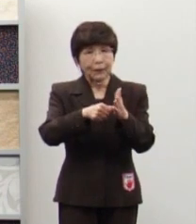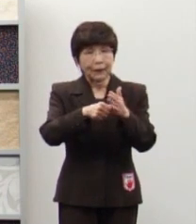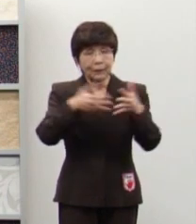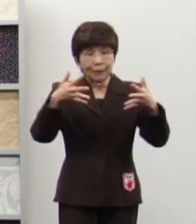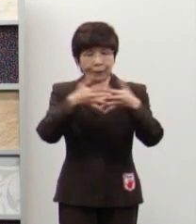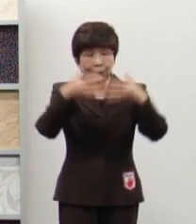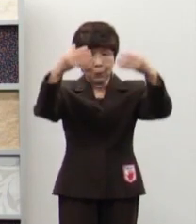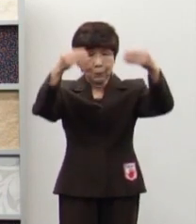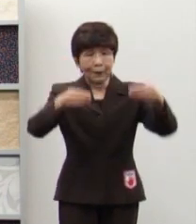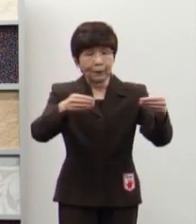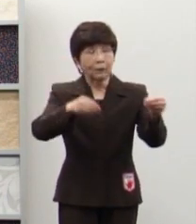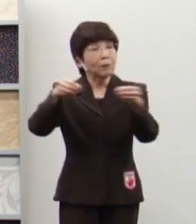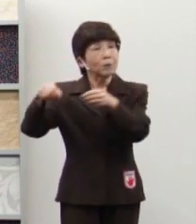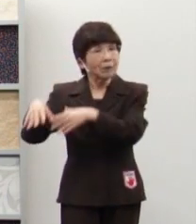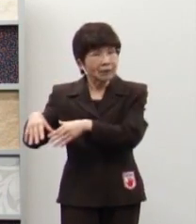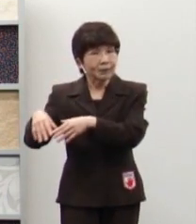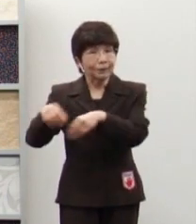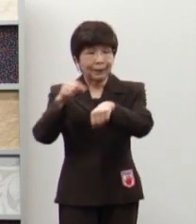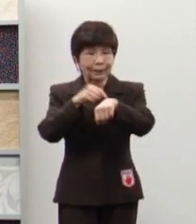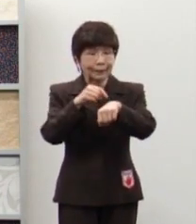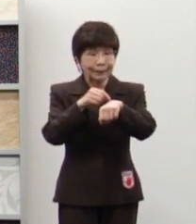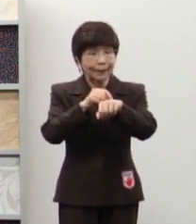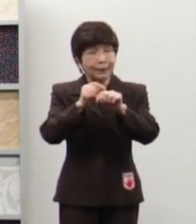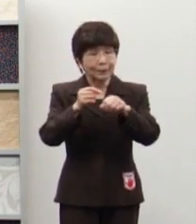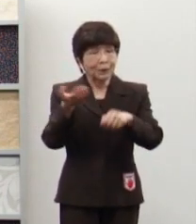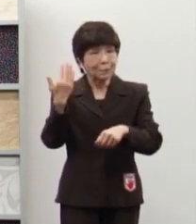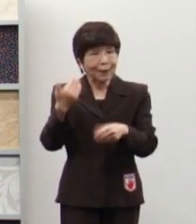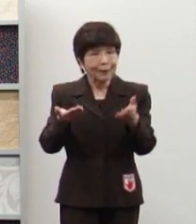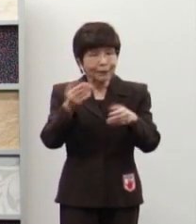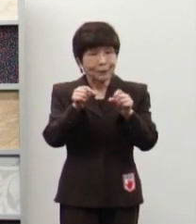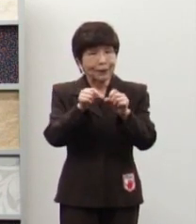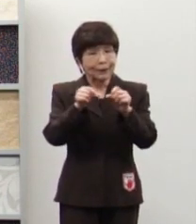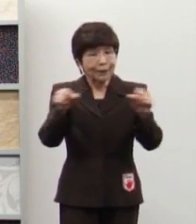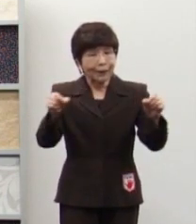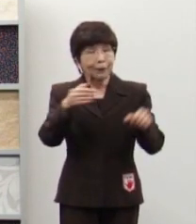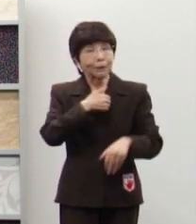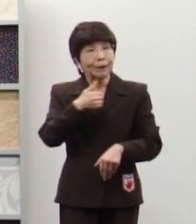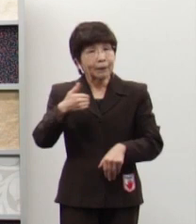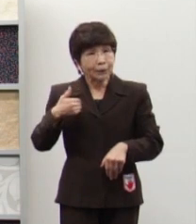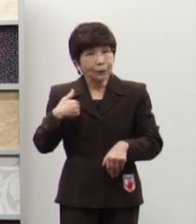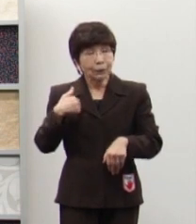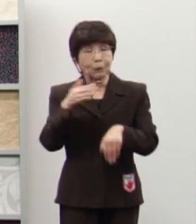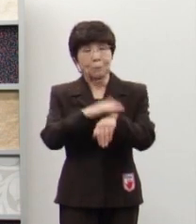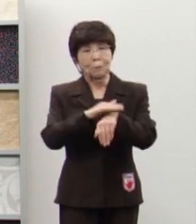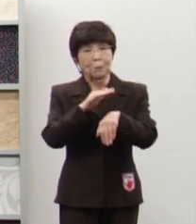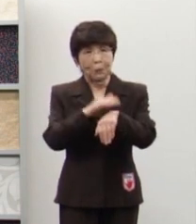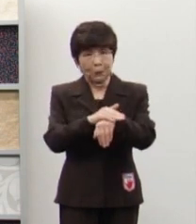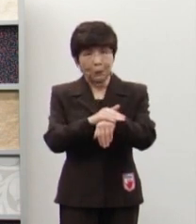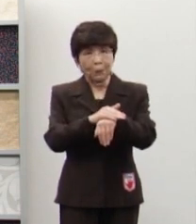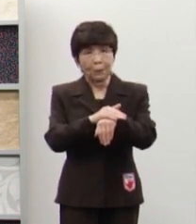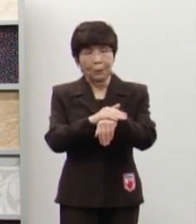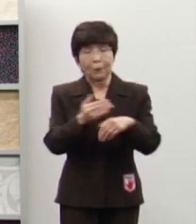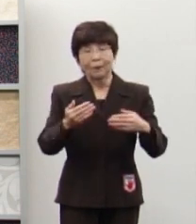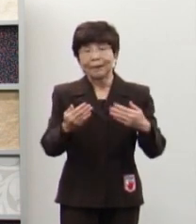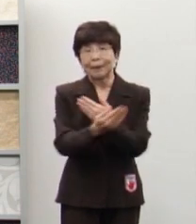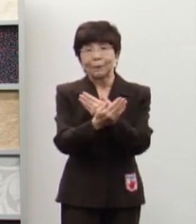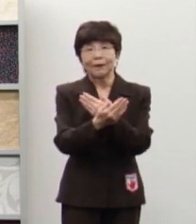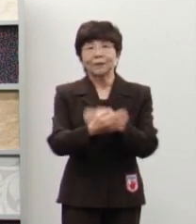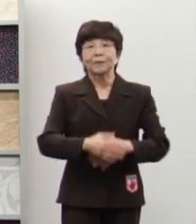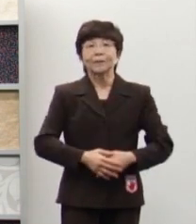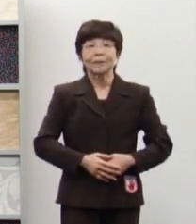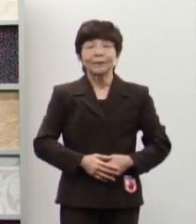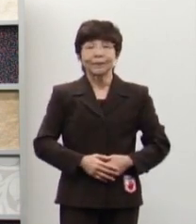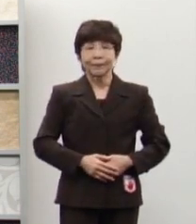限の対策を緩和して緩和することができるという、取り扱いといたします。これによりま